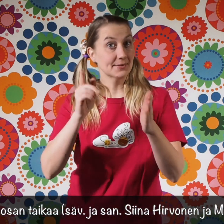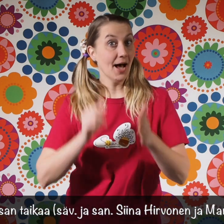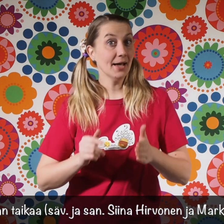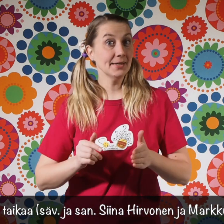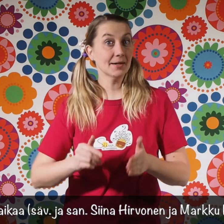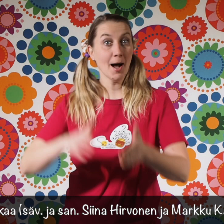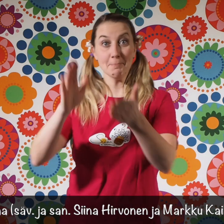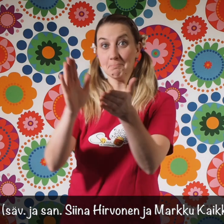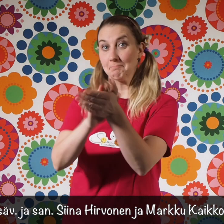taika,